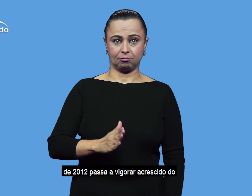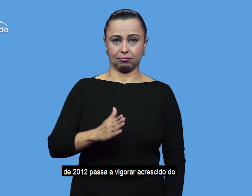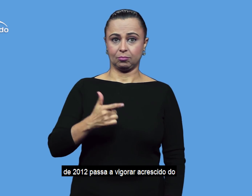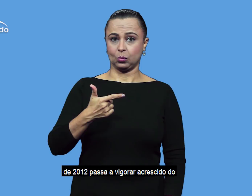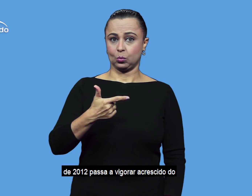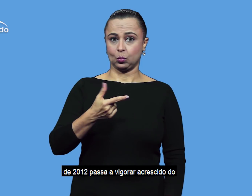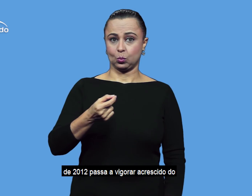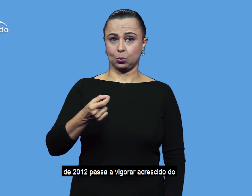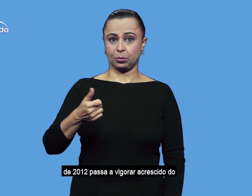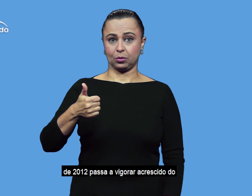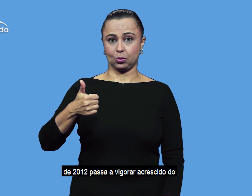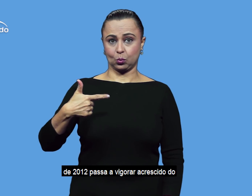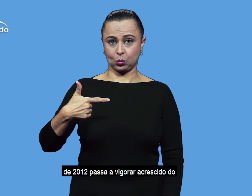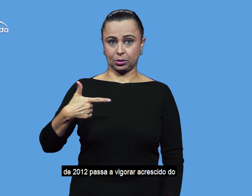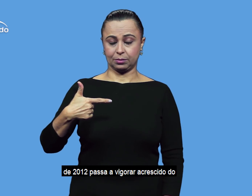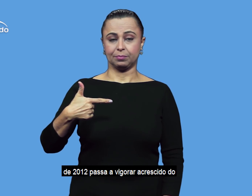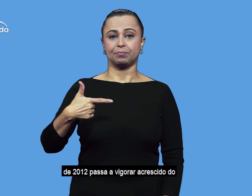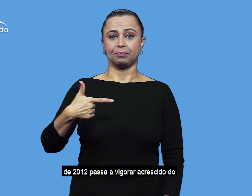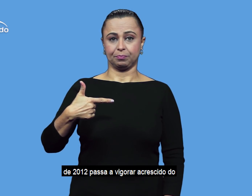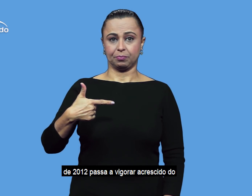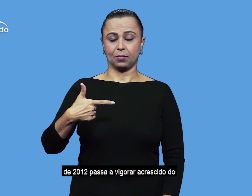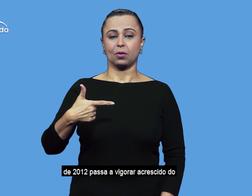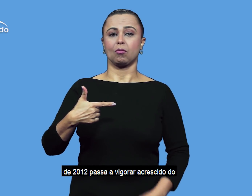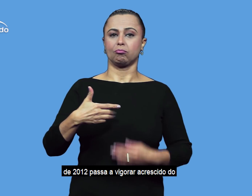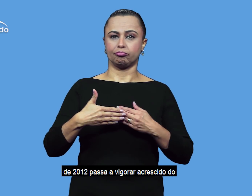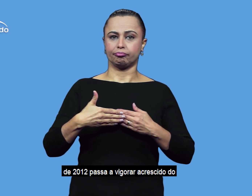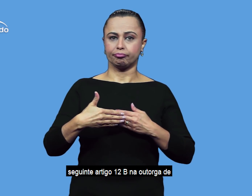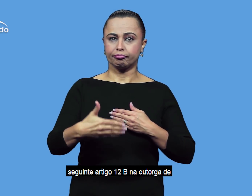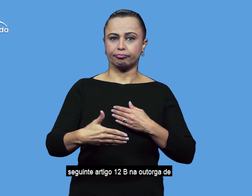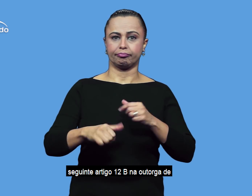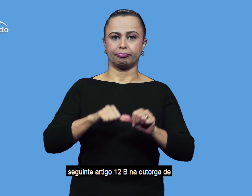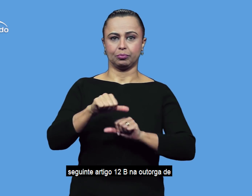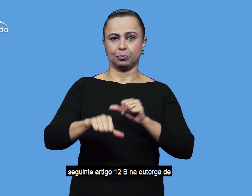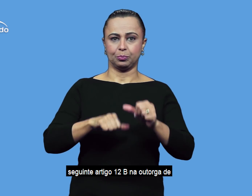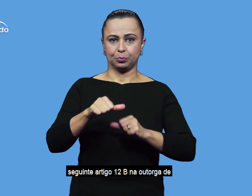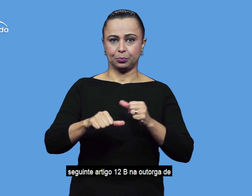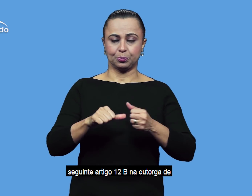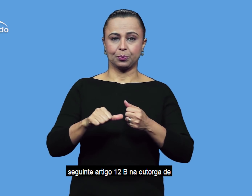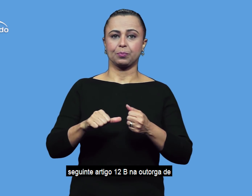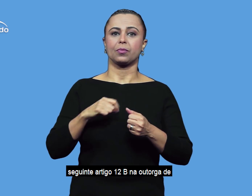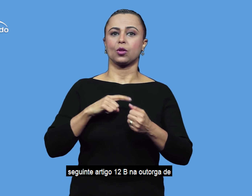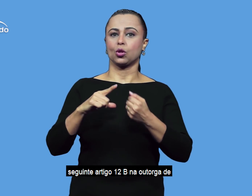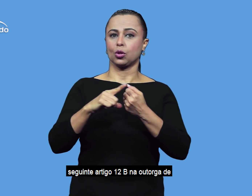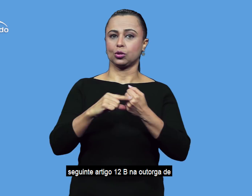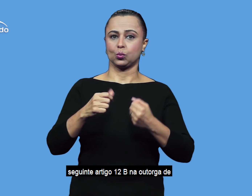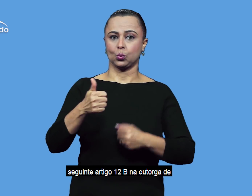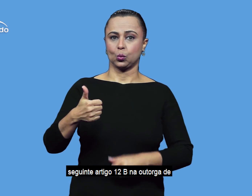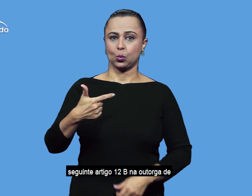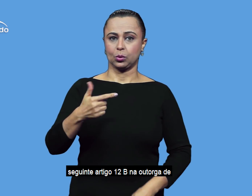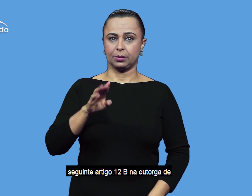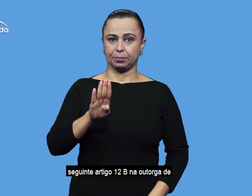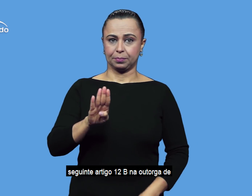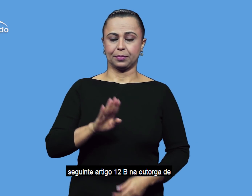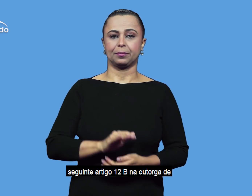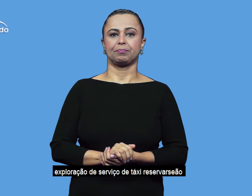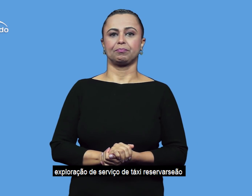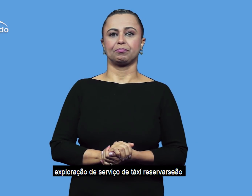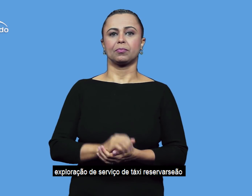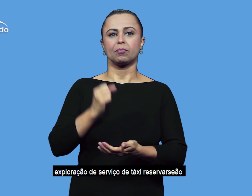2012 passa a vigorar acrescido do seguinte artigo 12 b na outorga de exploração de serviço